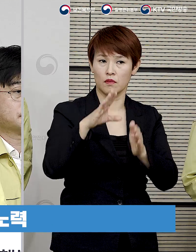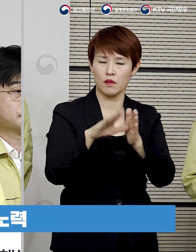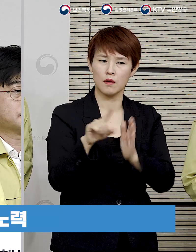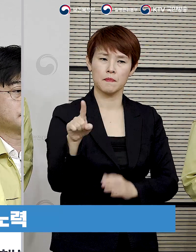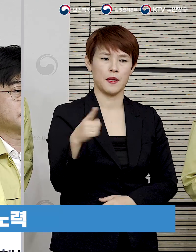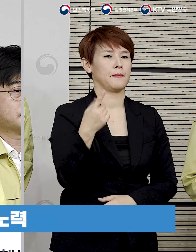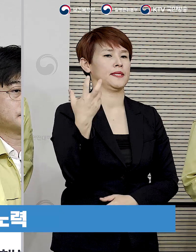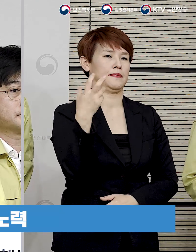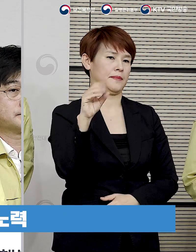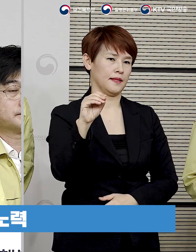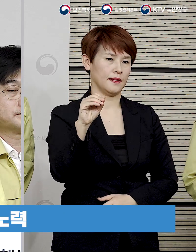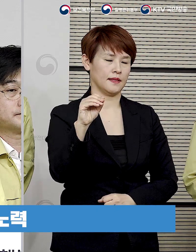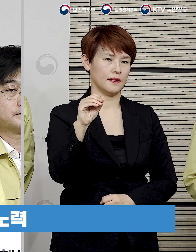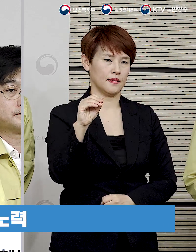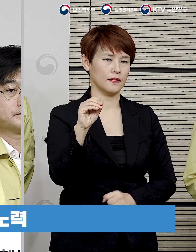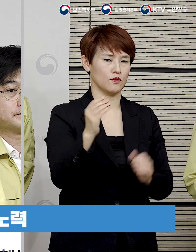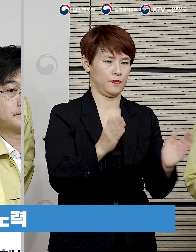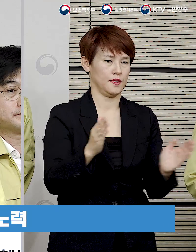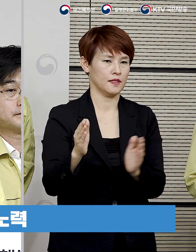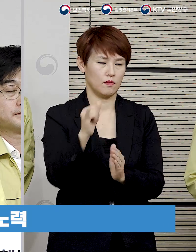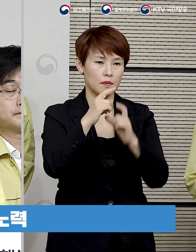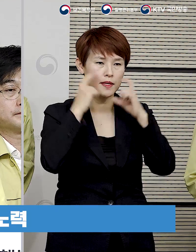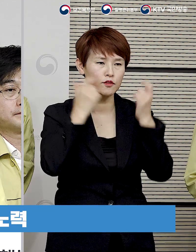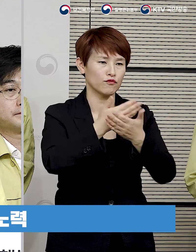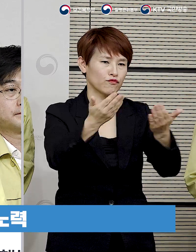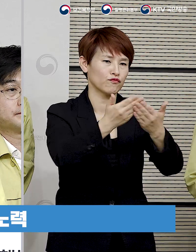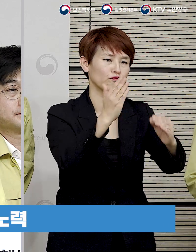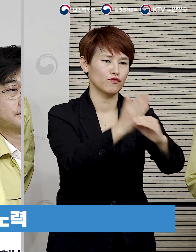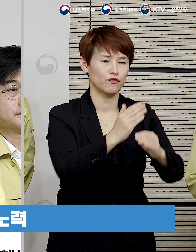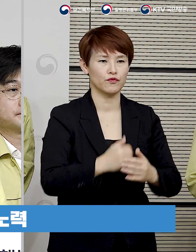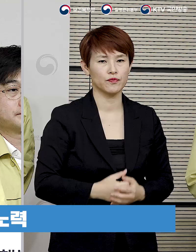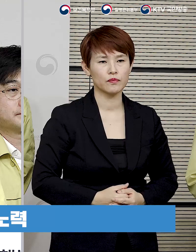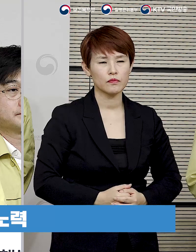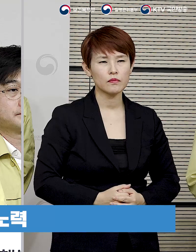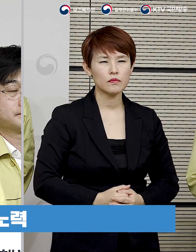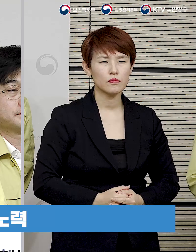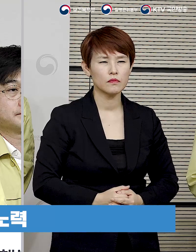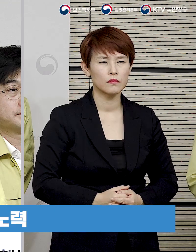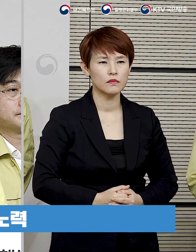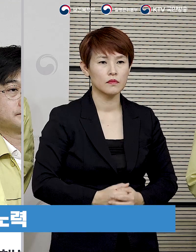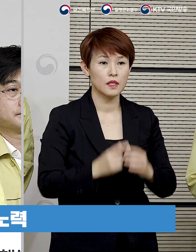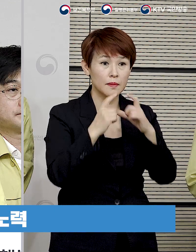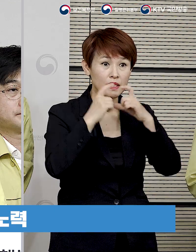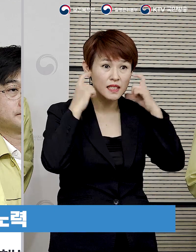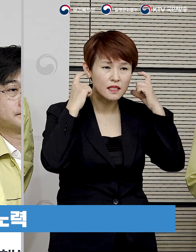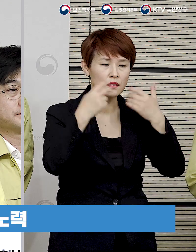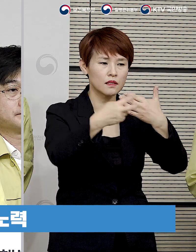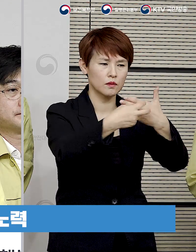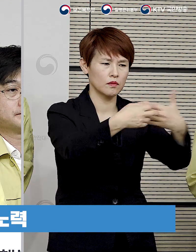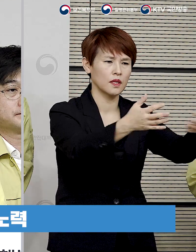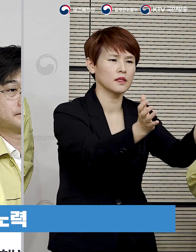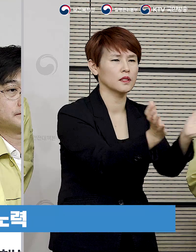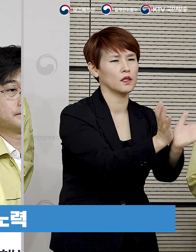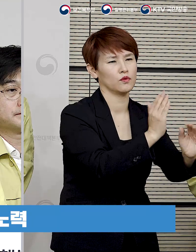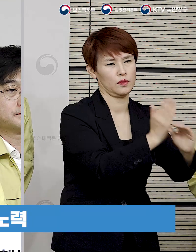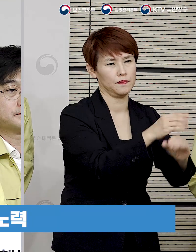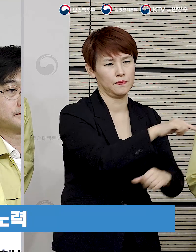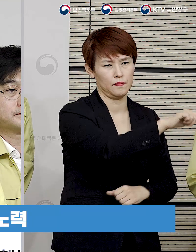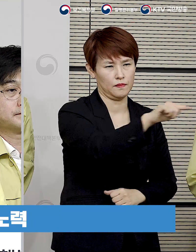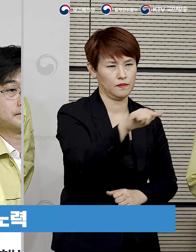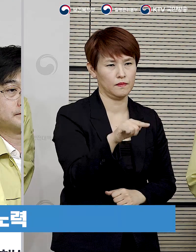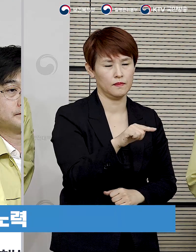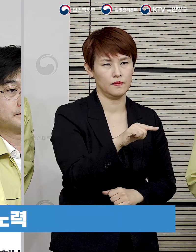그제 같은 경우는 한 180만 장까지 지금 마스크를 공급하고 있는 상황입니다. 현재 마스크는 의료인